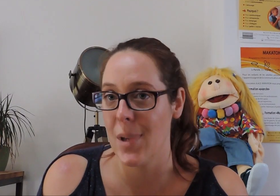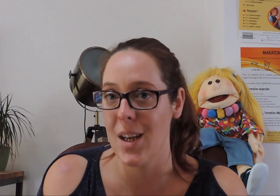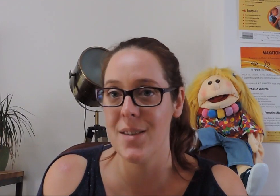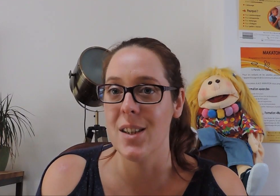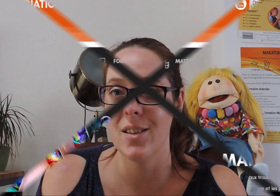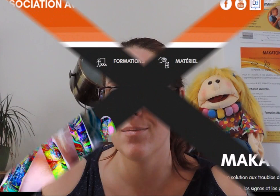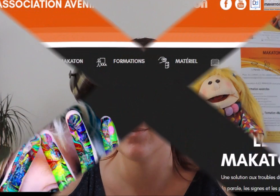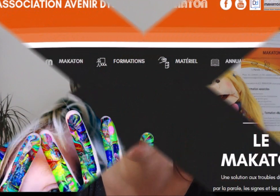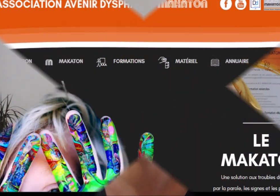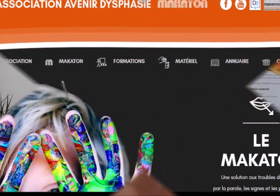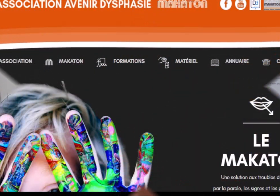allez-y